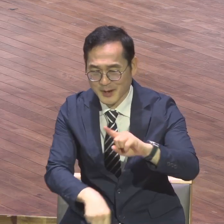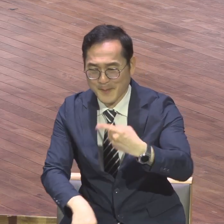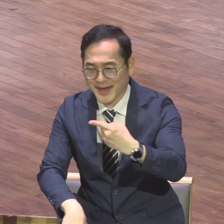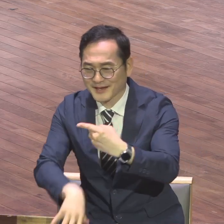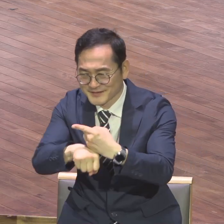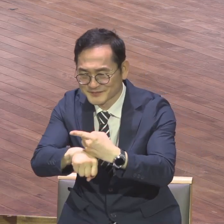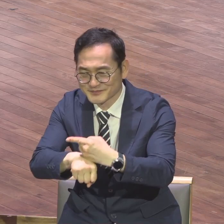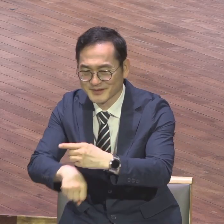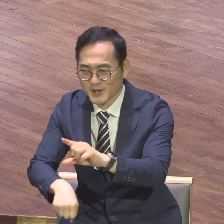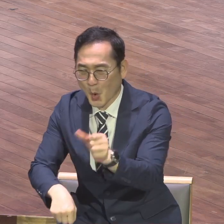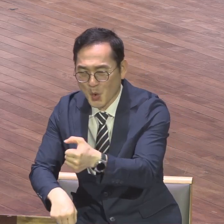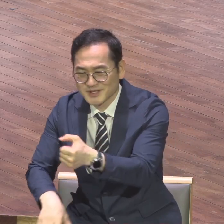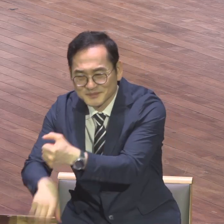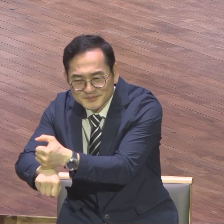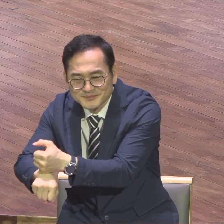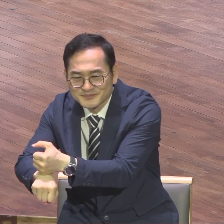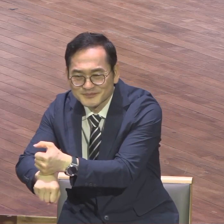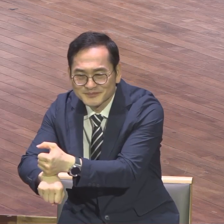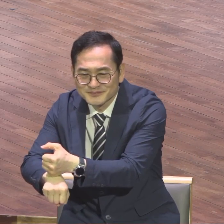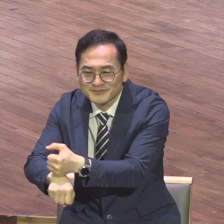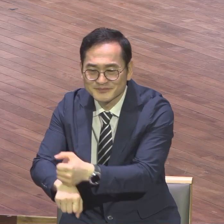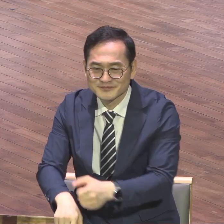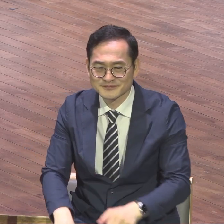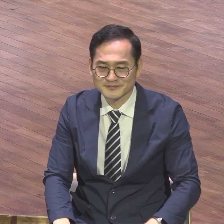그래 되겠습니다 하고 그걸 세우잖아요.